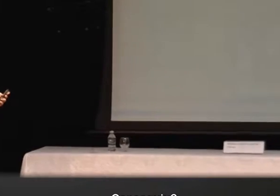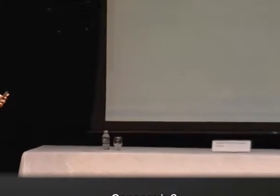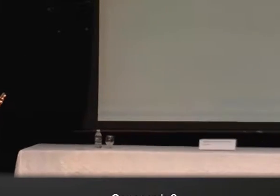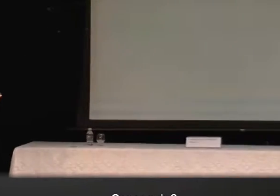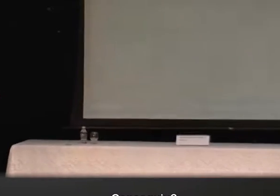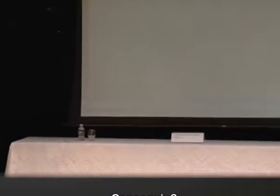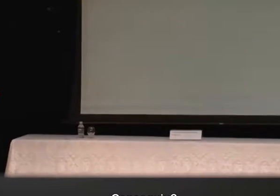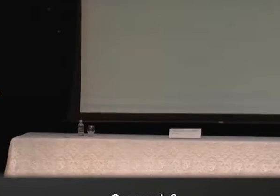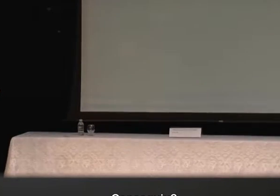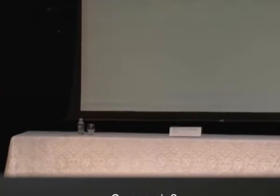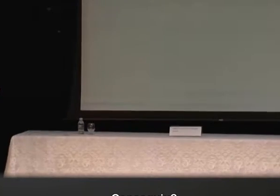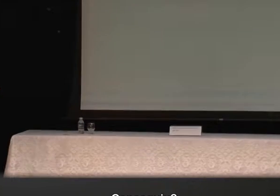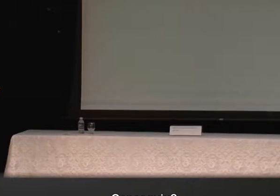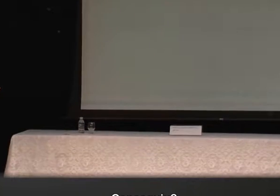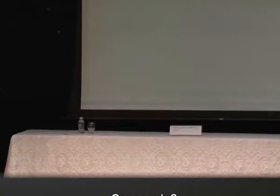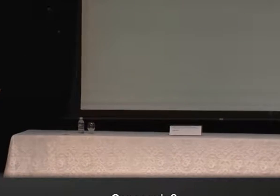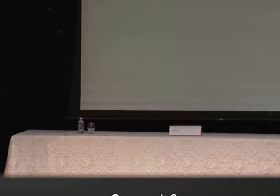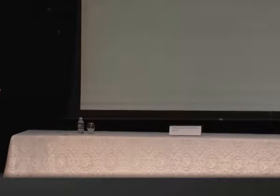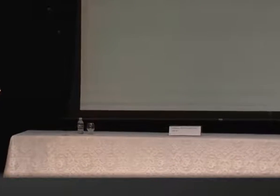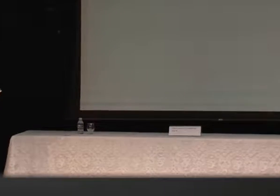Conseguiu? Conseguiu?